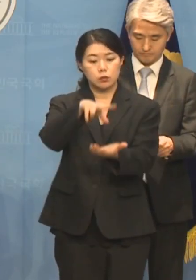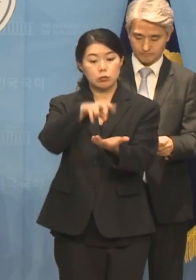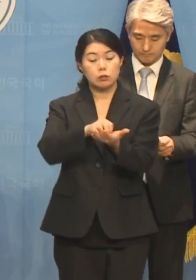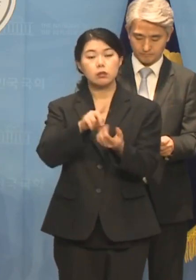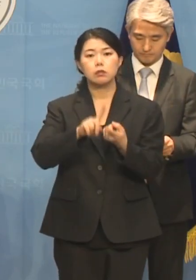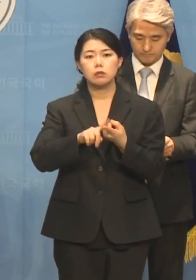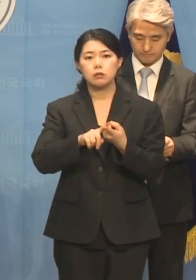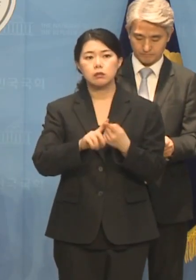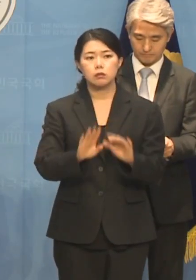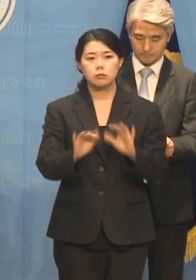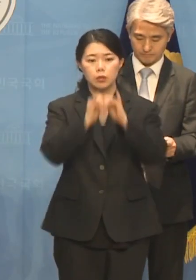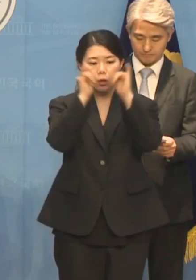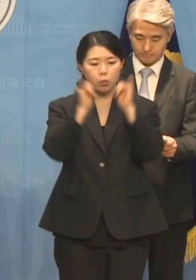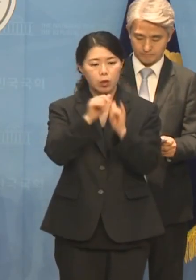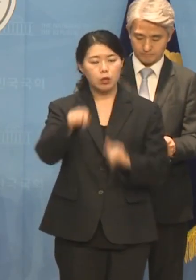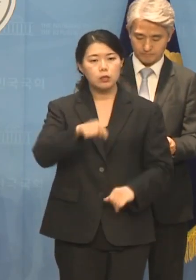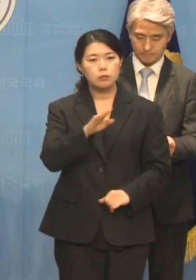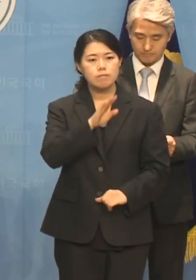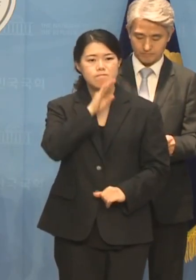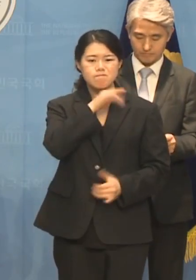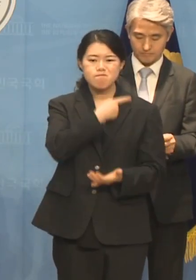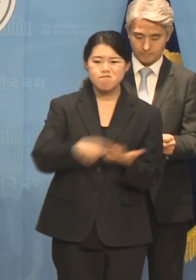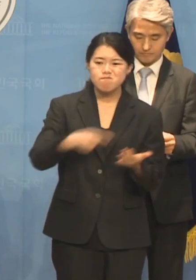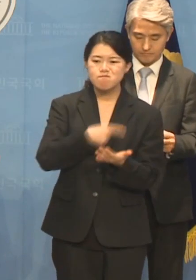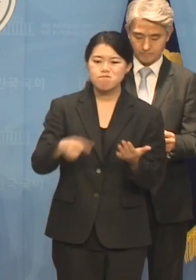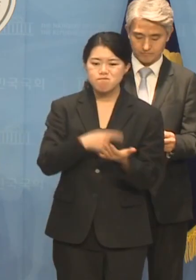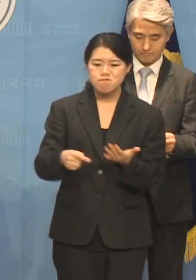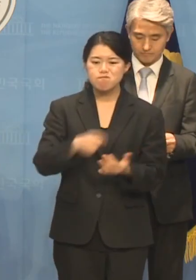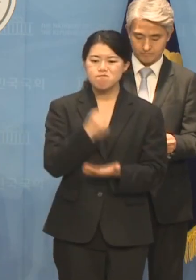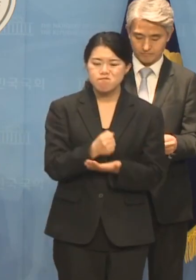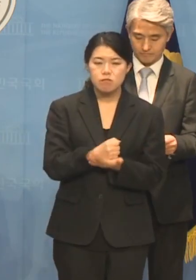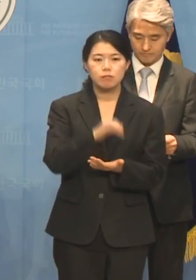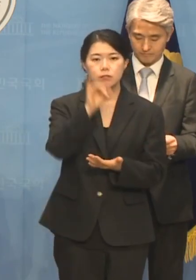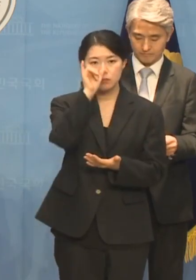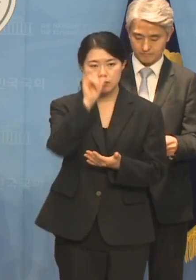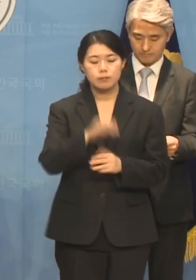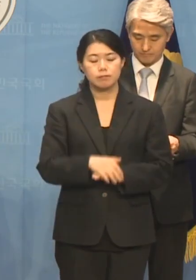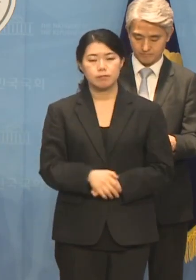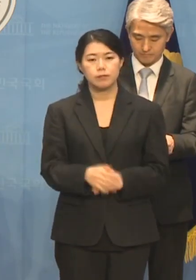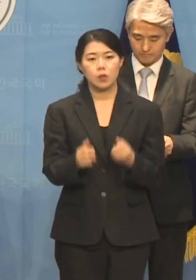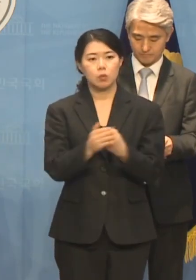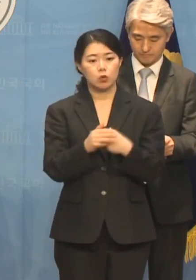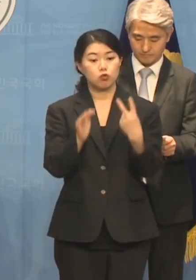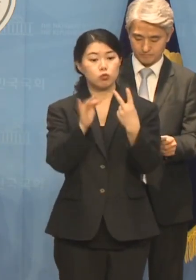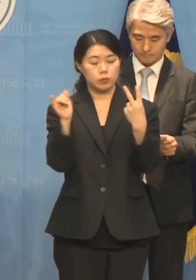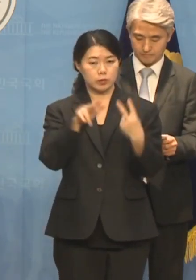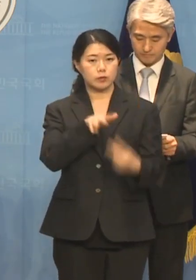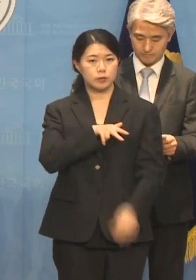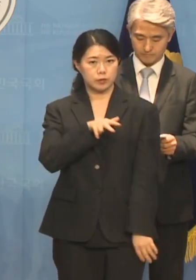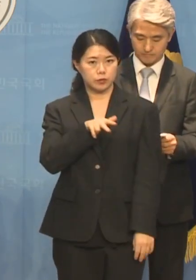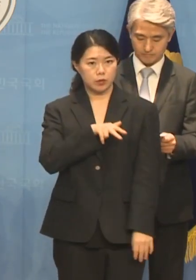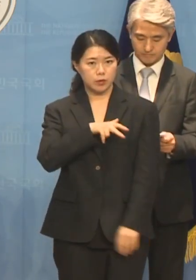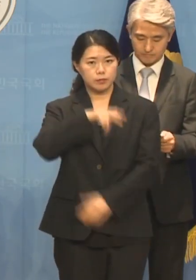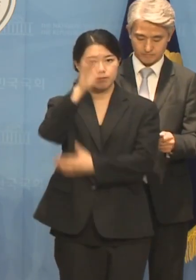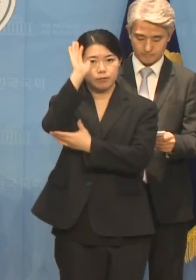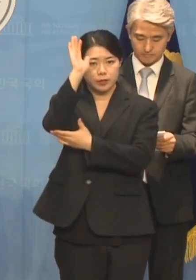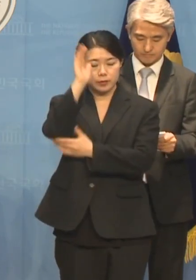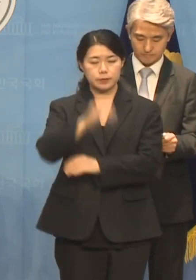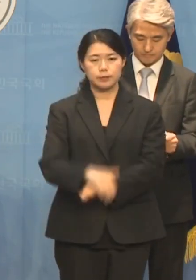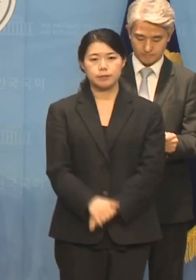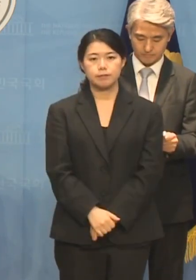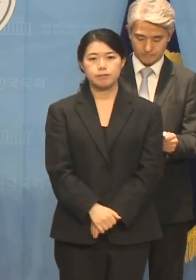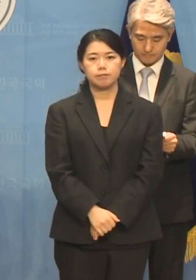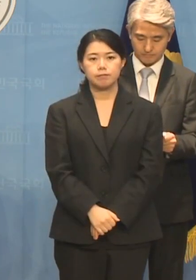대해서는 우리 사회에서 많은 그런 비판들이 일어나고 있는 상황입니다. 그래서 두 분의 의원님들의 그 발언을 좀 듣도록